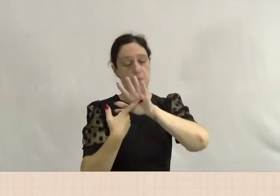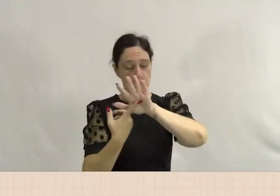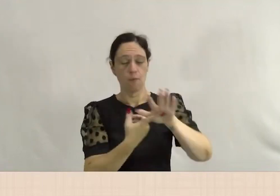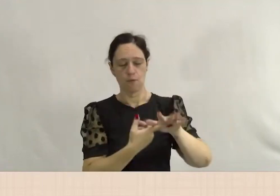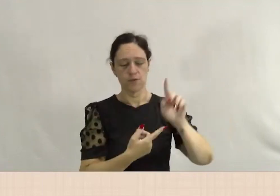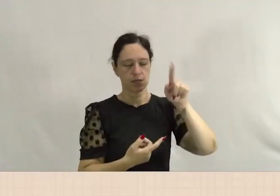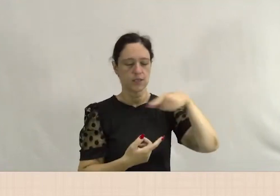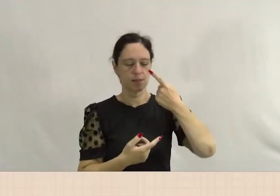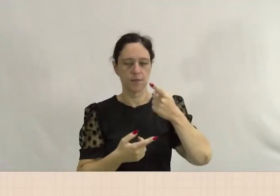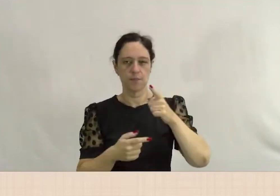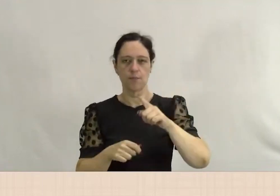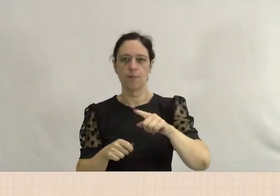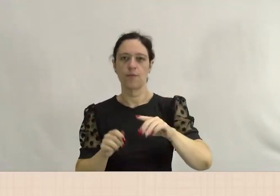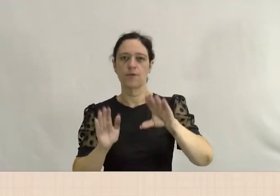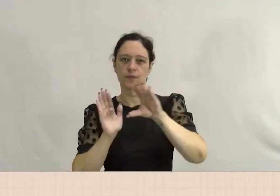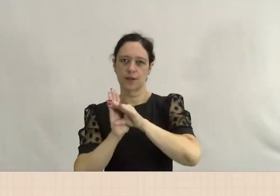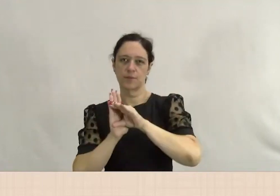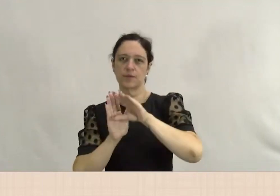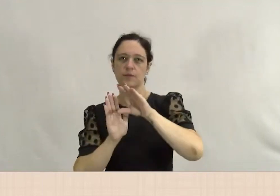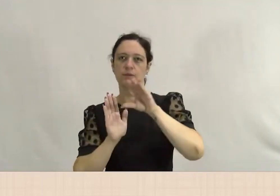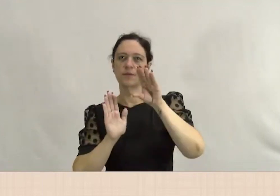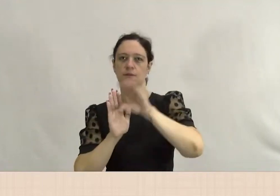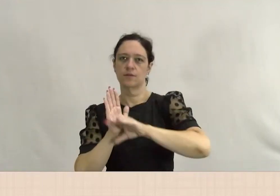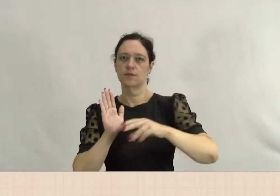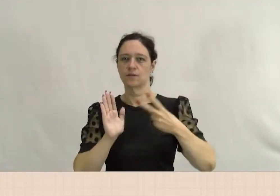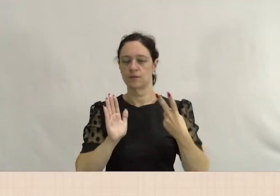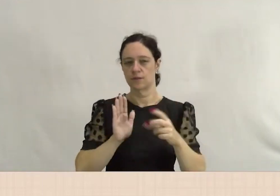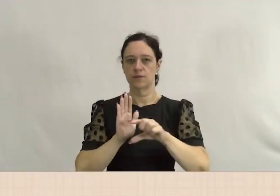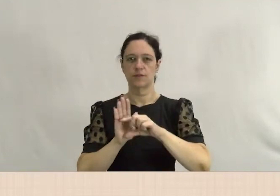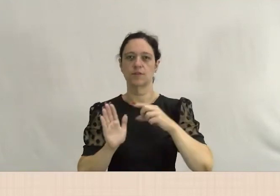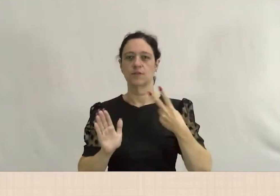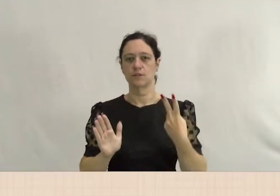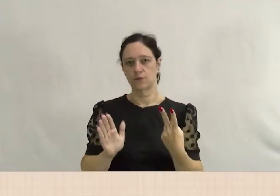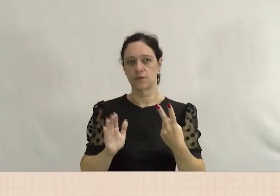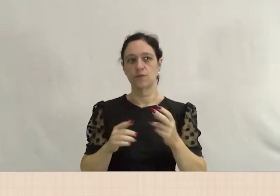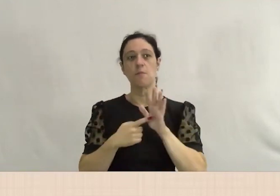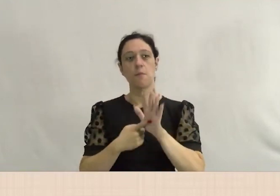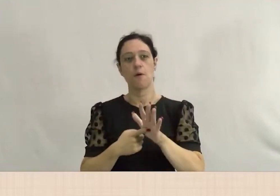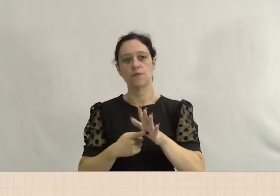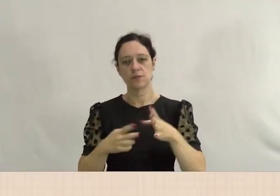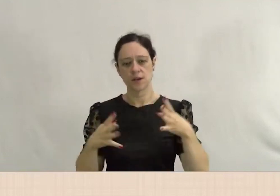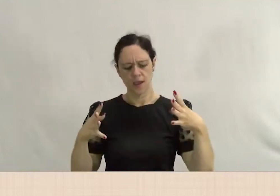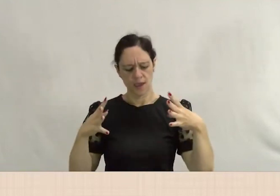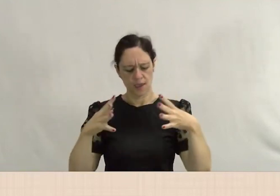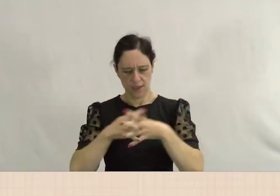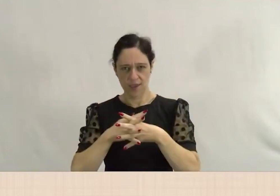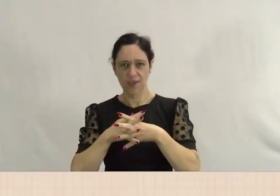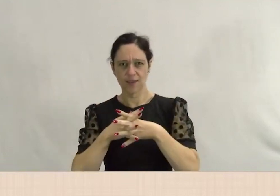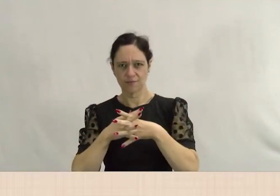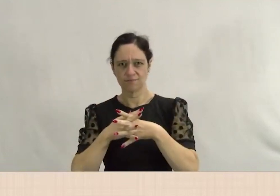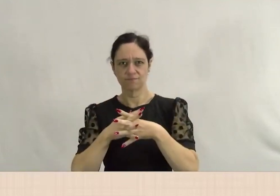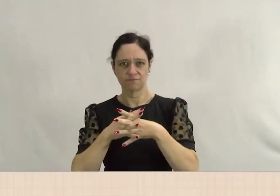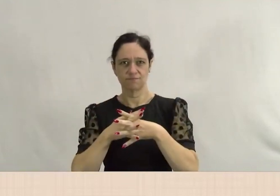vocês Colossenses capítulo 2, versículo 2, ali fala de entrelaçamento. Deus quer nos